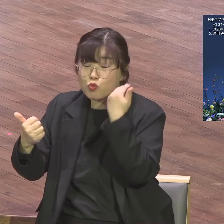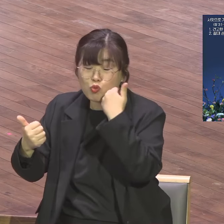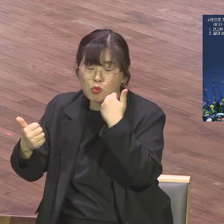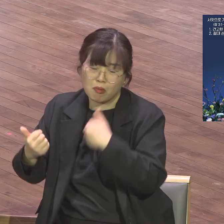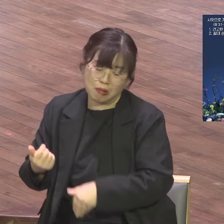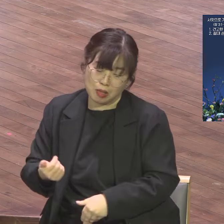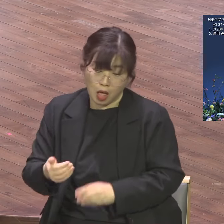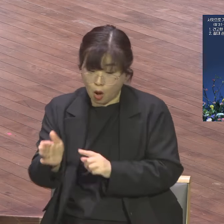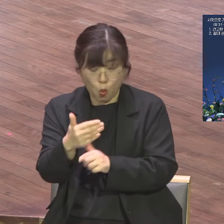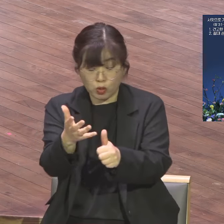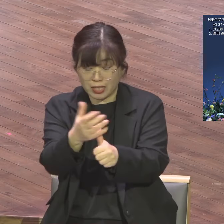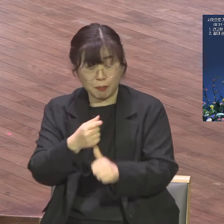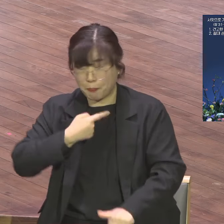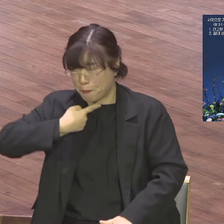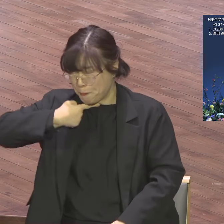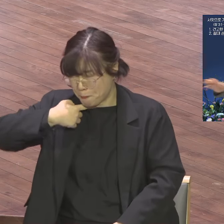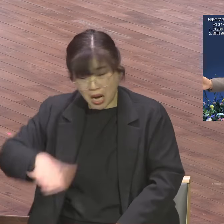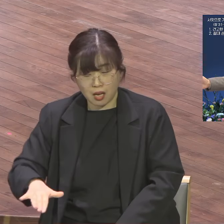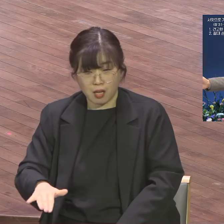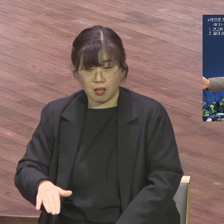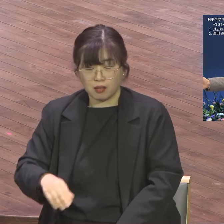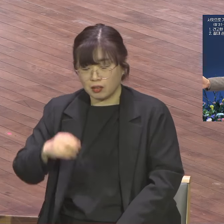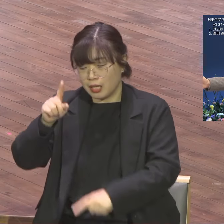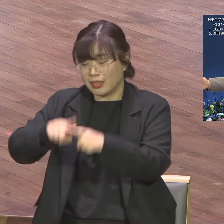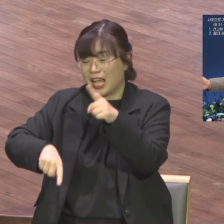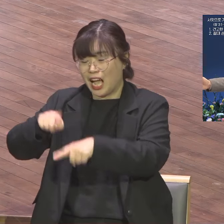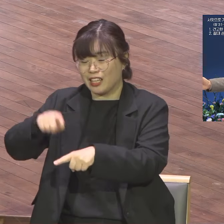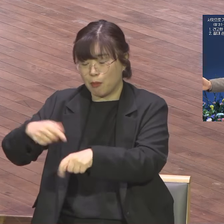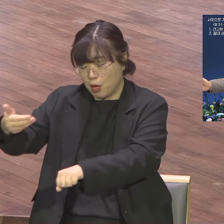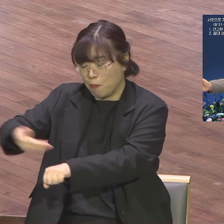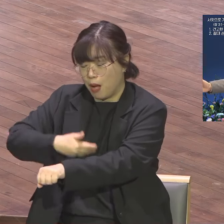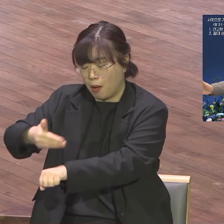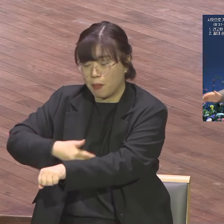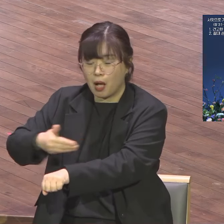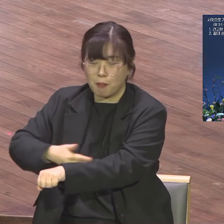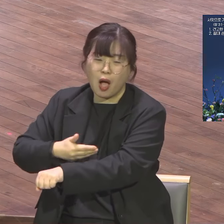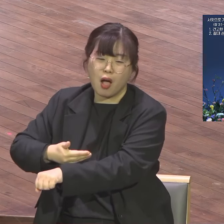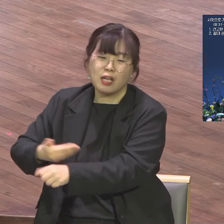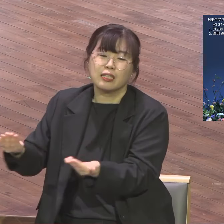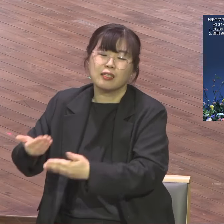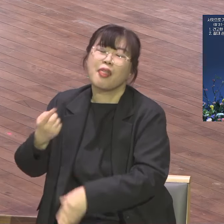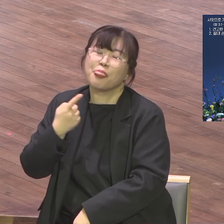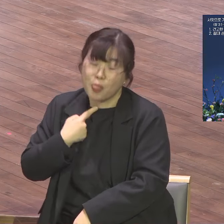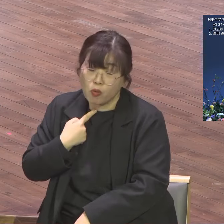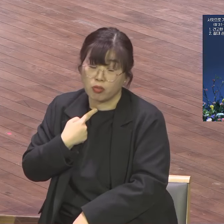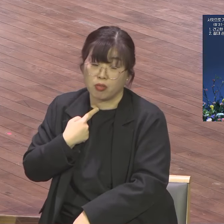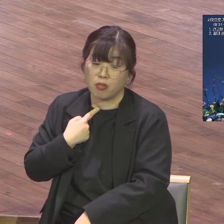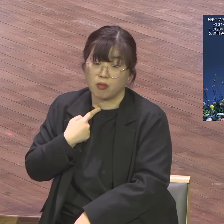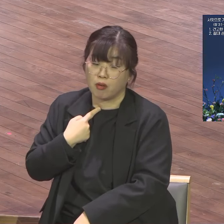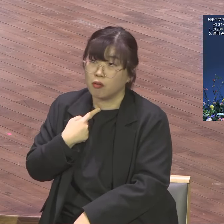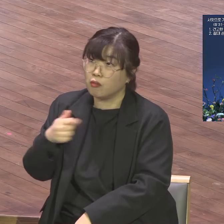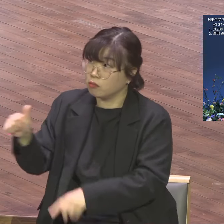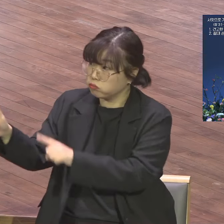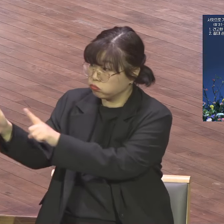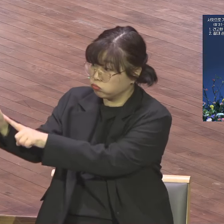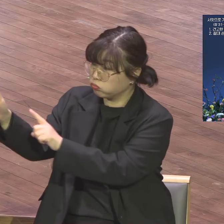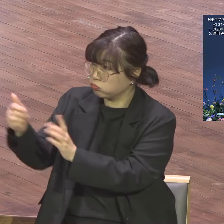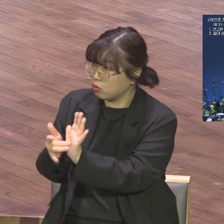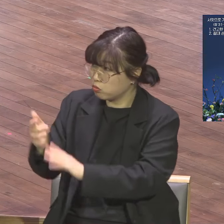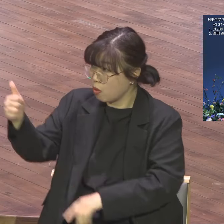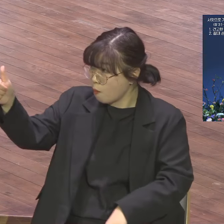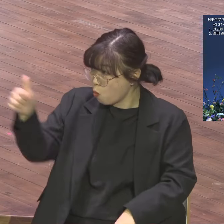본 적이 없다니까 전혀 바다와는 연관성이 없는 분이에요. 그럼에도